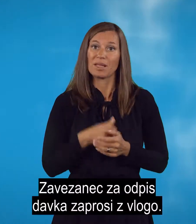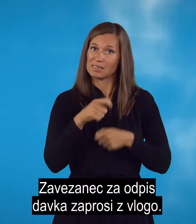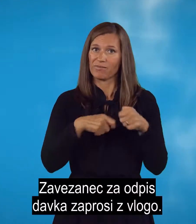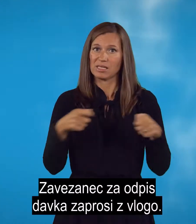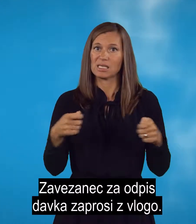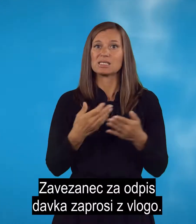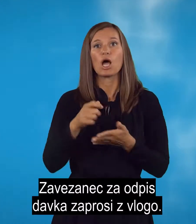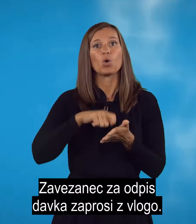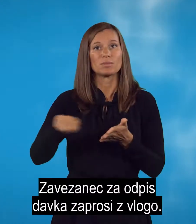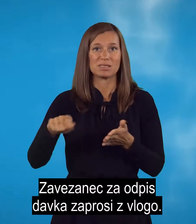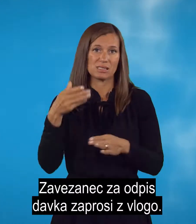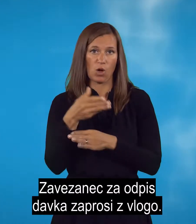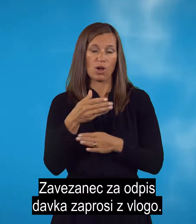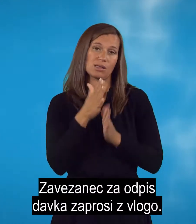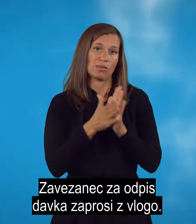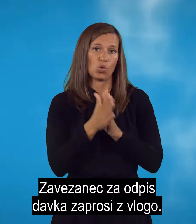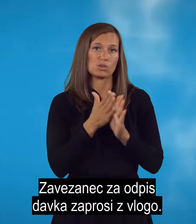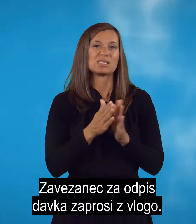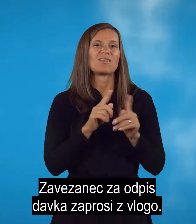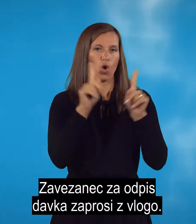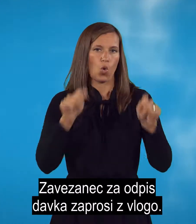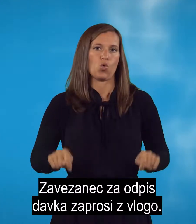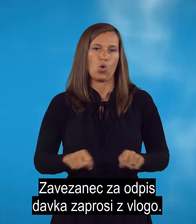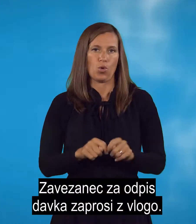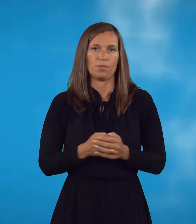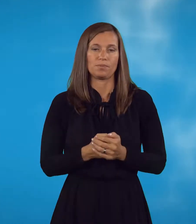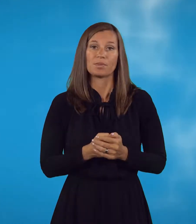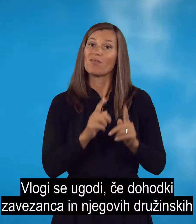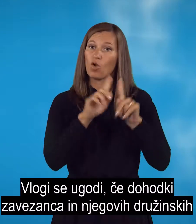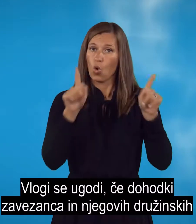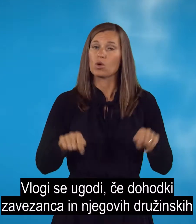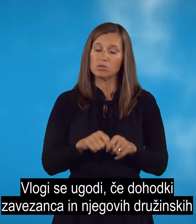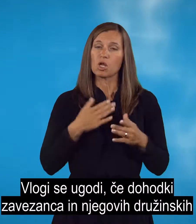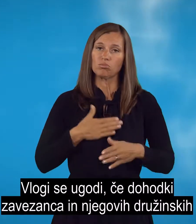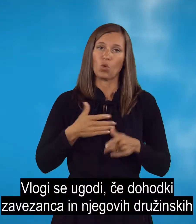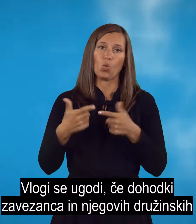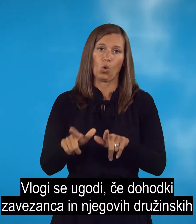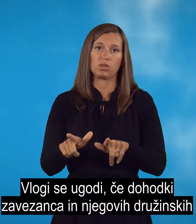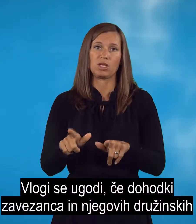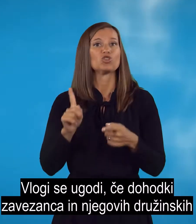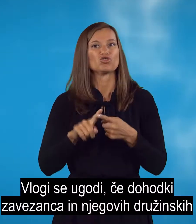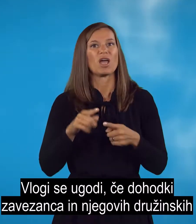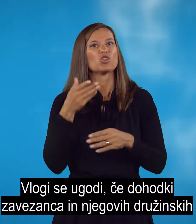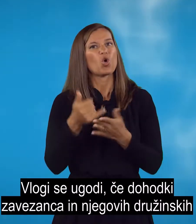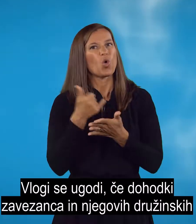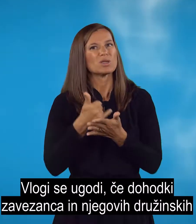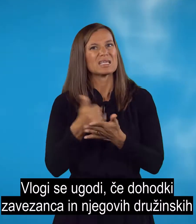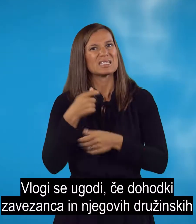Zavezanec za odpis davka zaprosi z vlogo. Vlogi se ugodi, če dohodki zavezanca in njegovih